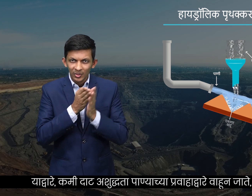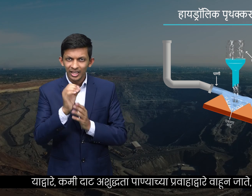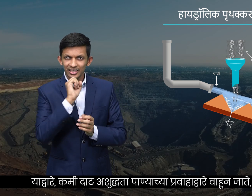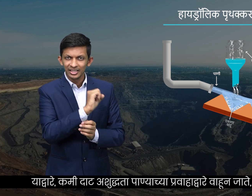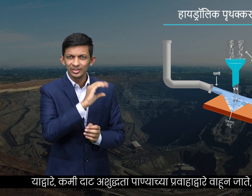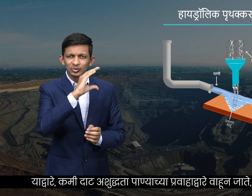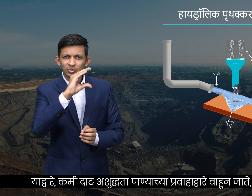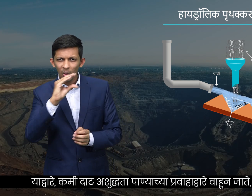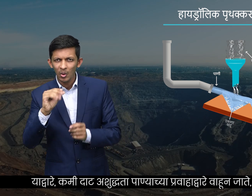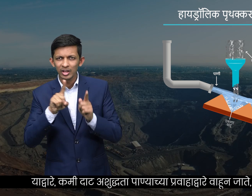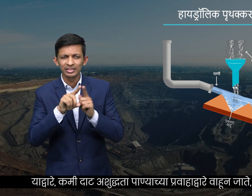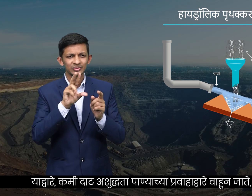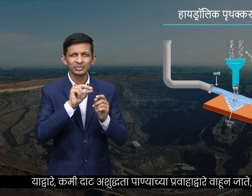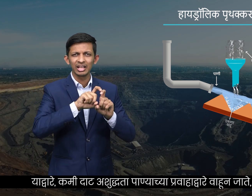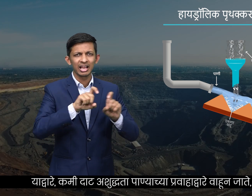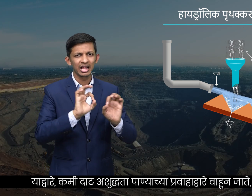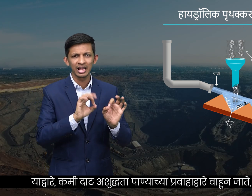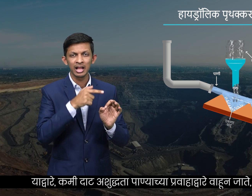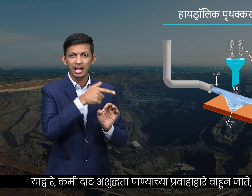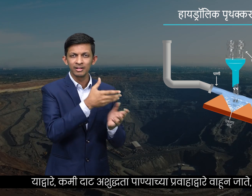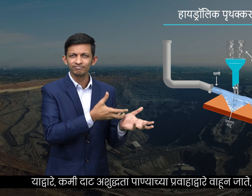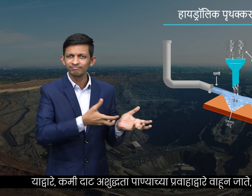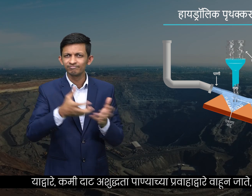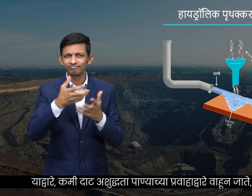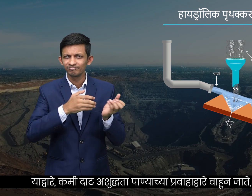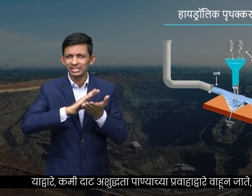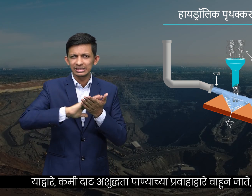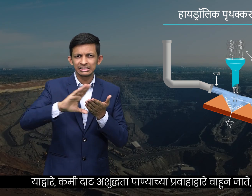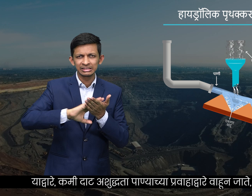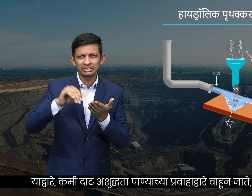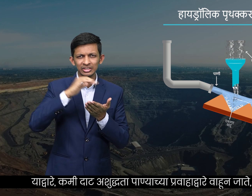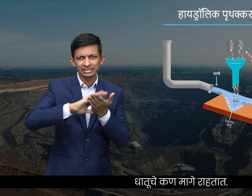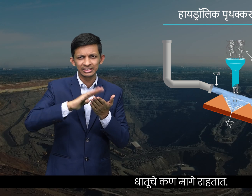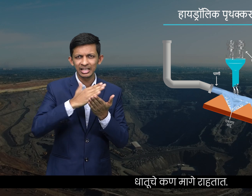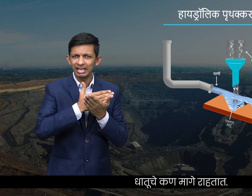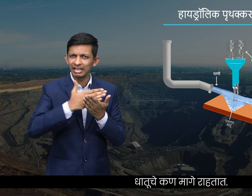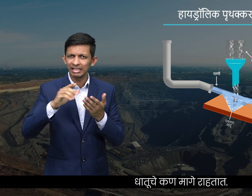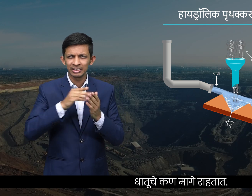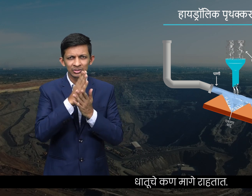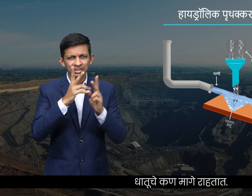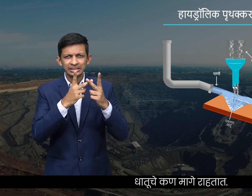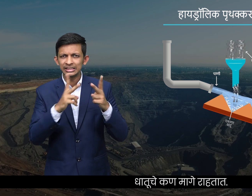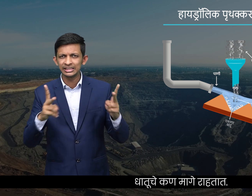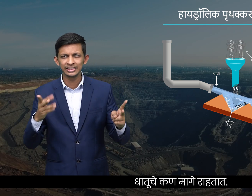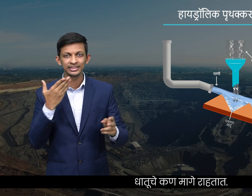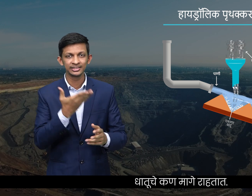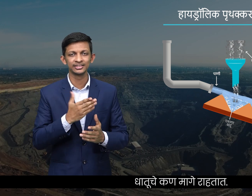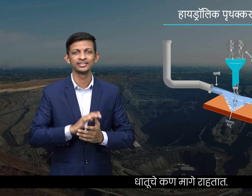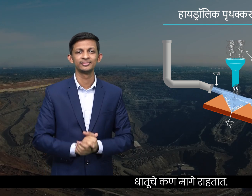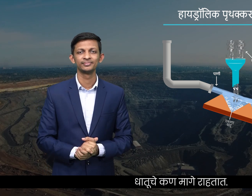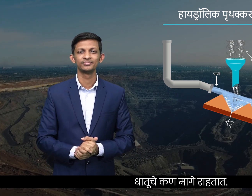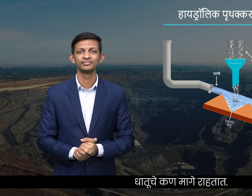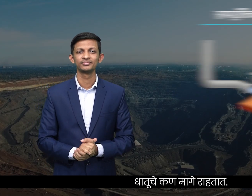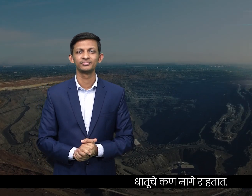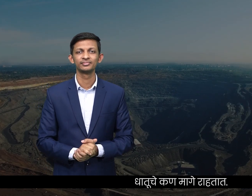याद्वारे कमी दाट अशुद्धता पाण्याच्या प्रवाहाद्वारे वाहून जाते, ज्यामुळे अधिक दाट धातूचे कण मागे राहतात.